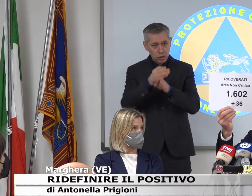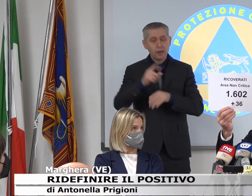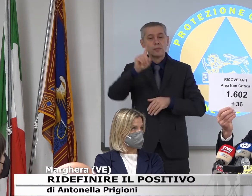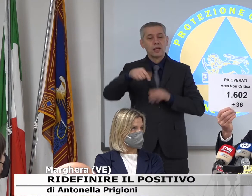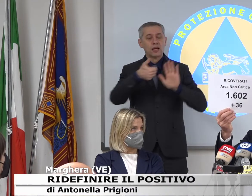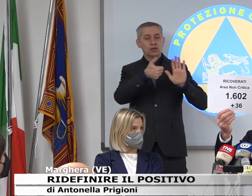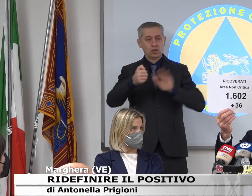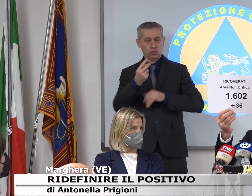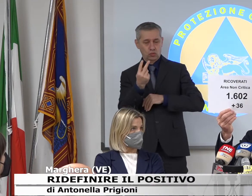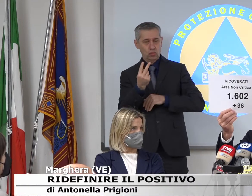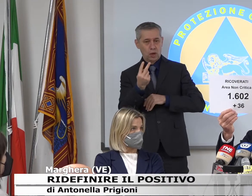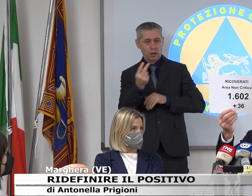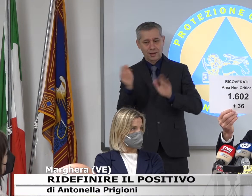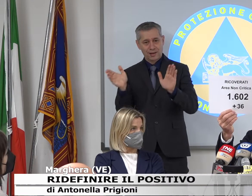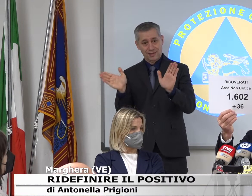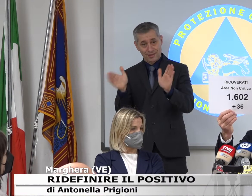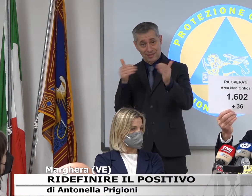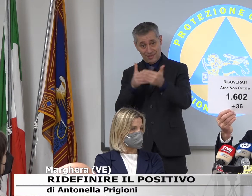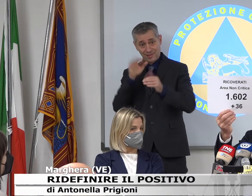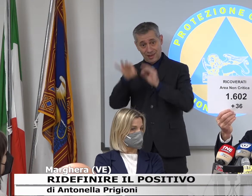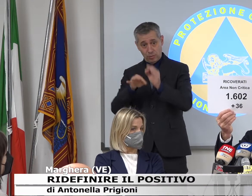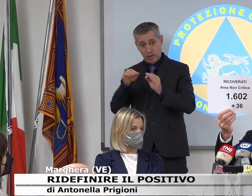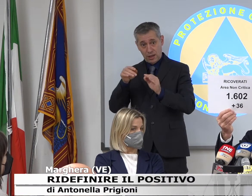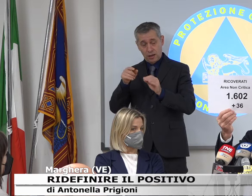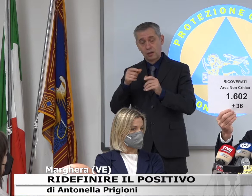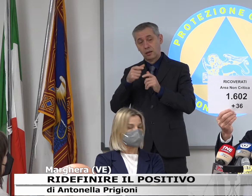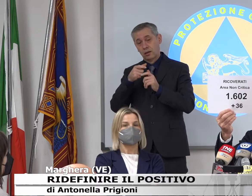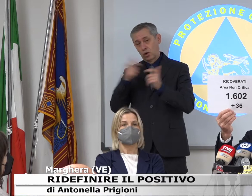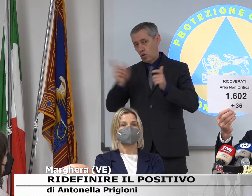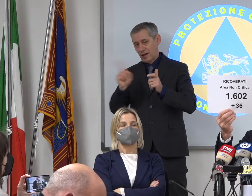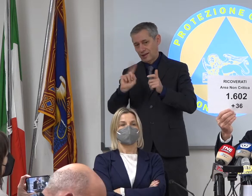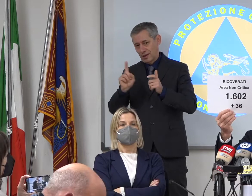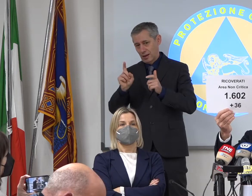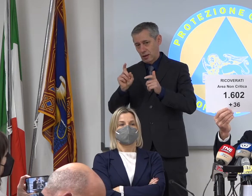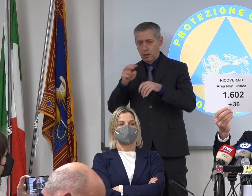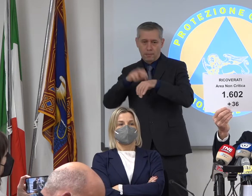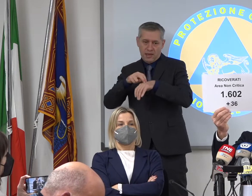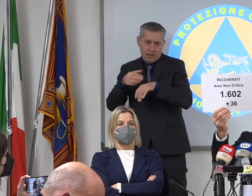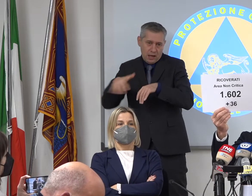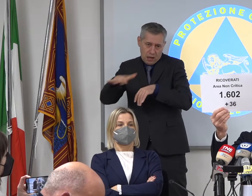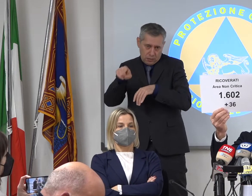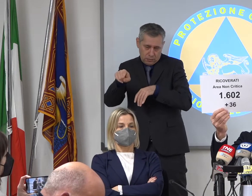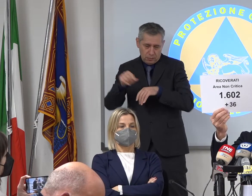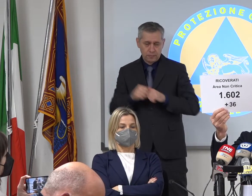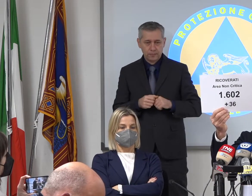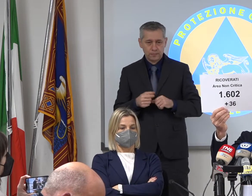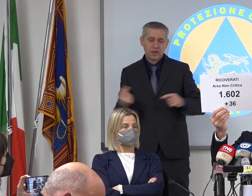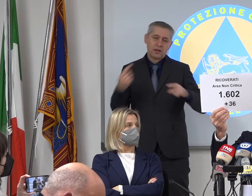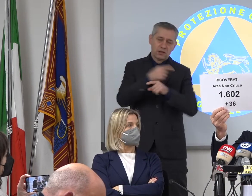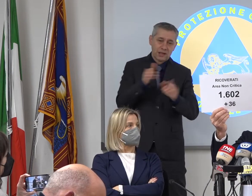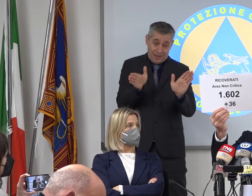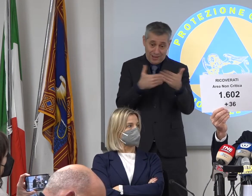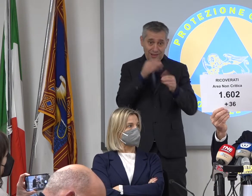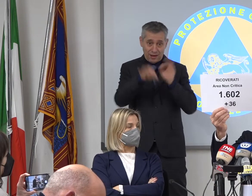Il Veneto resta in zona gialla, il parametro dei ricoveri in area medica è il 25%, quindi per passare in arancione mancano